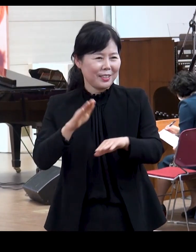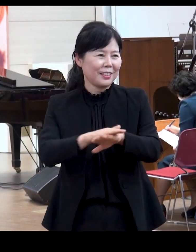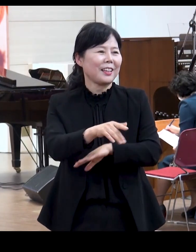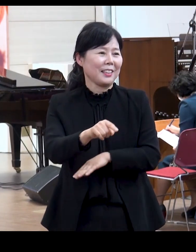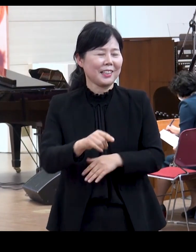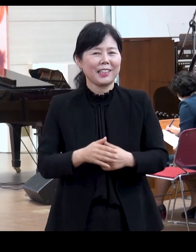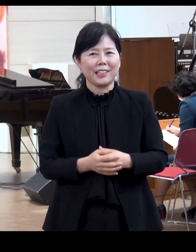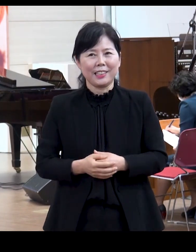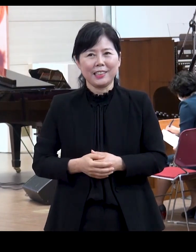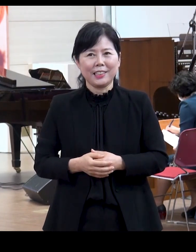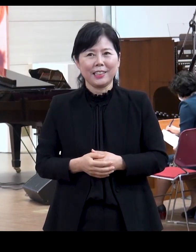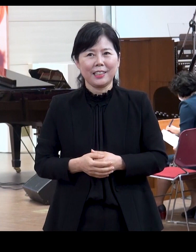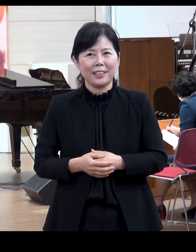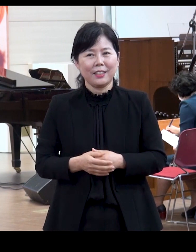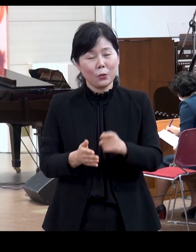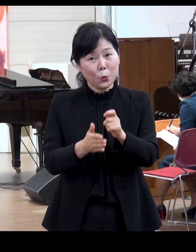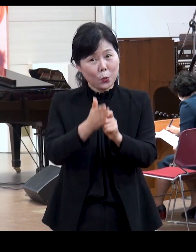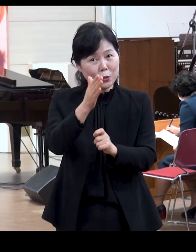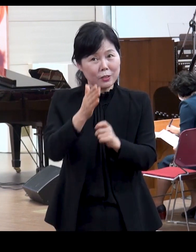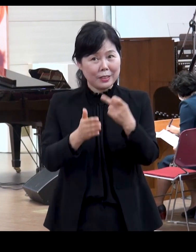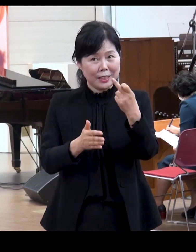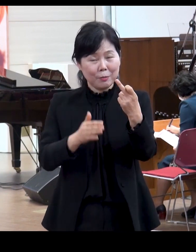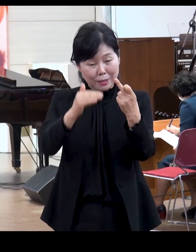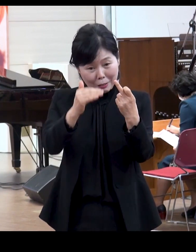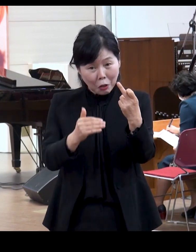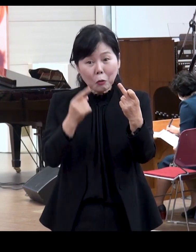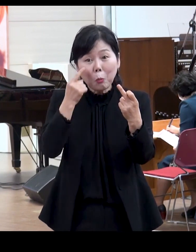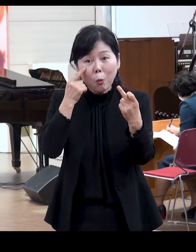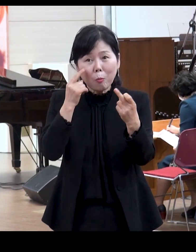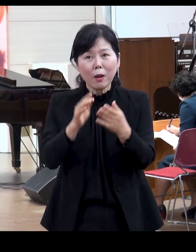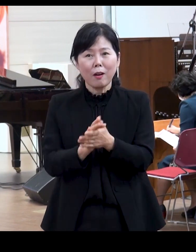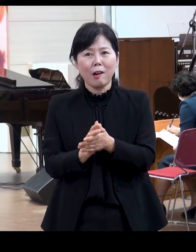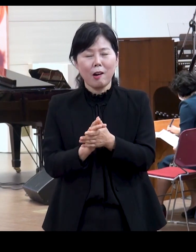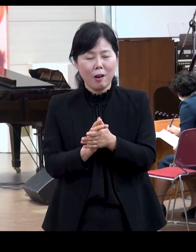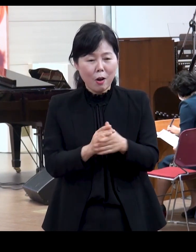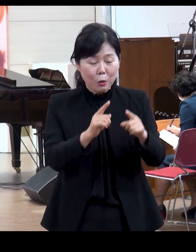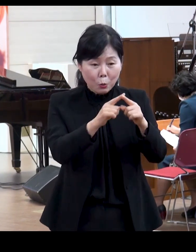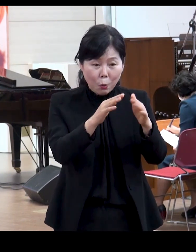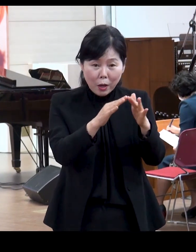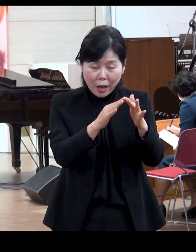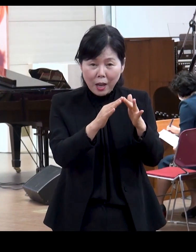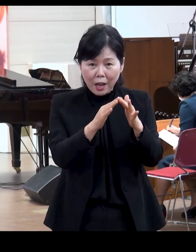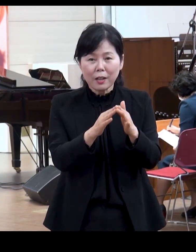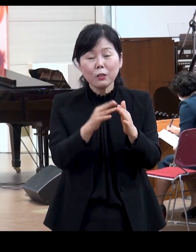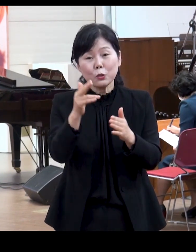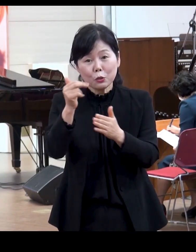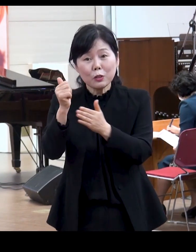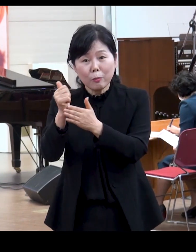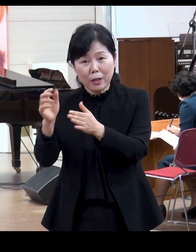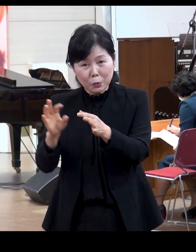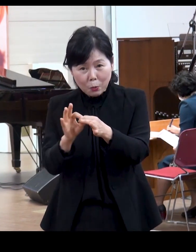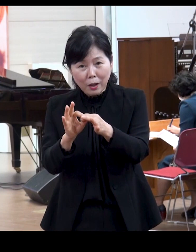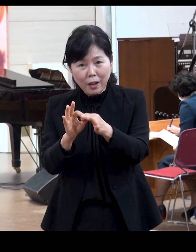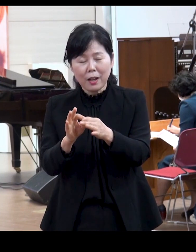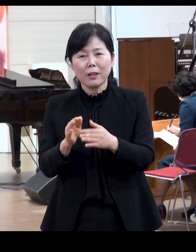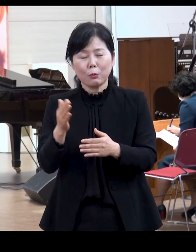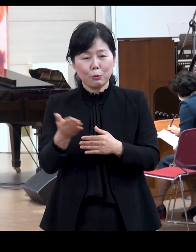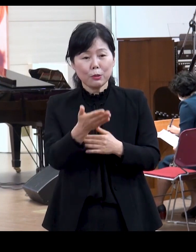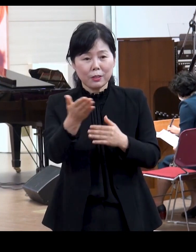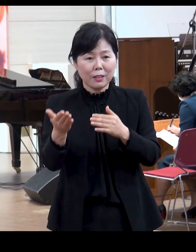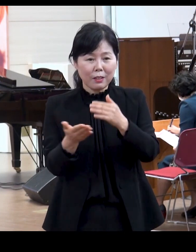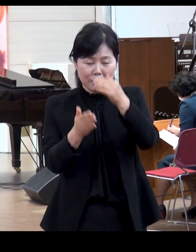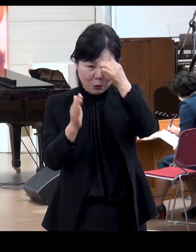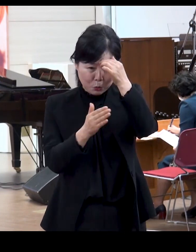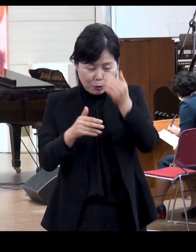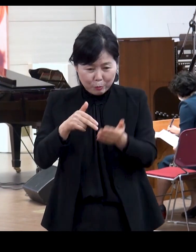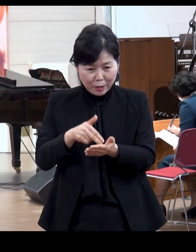있습니다. 고린도전서 12장에서도 그리스도의 몸된 교회와 그 지체가 된 우리에 대해서